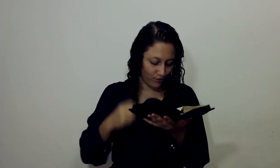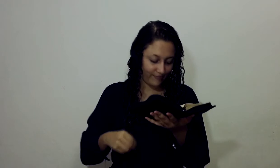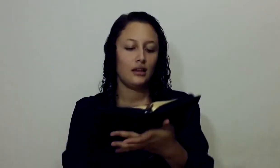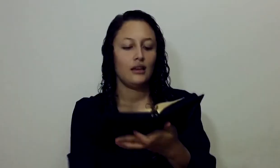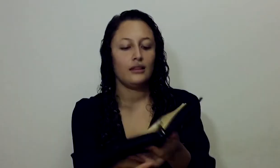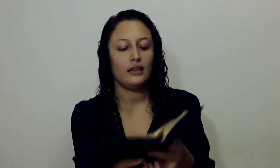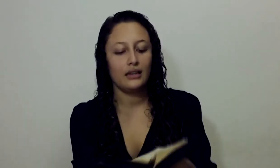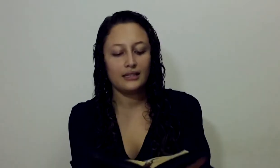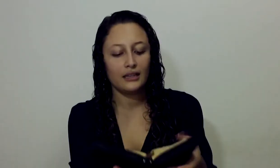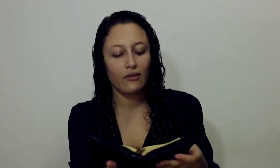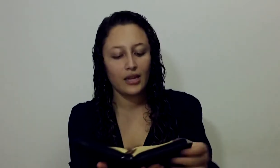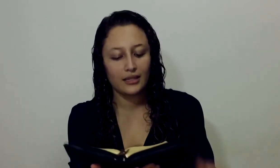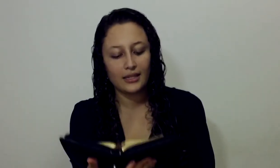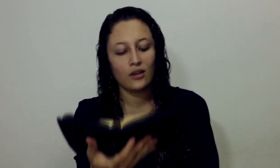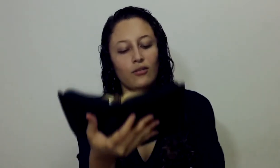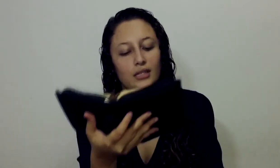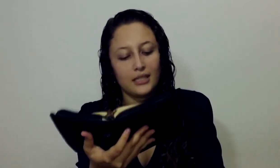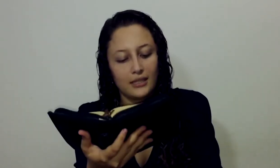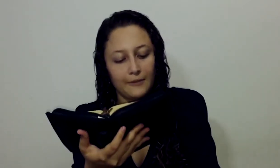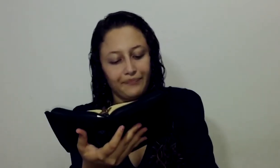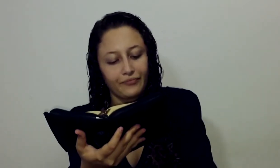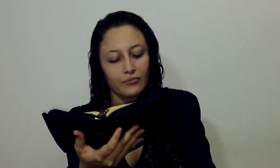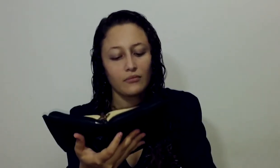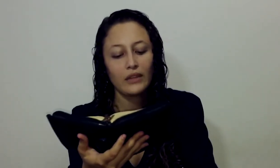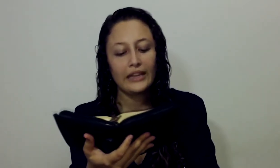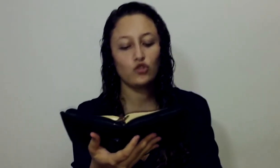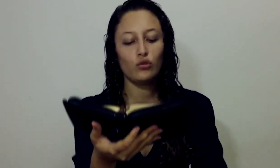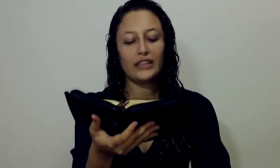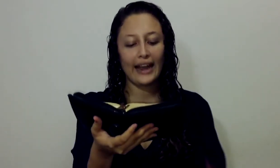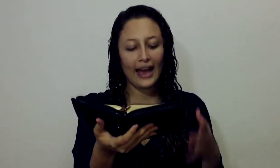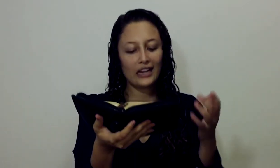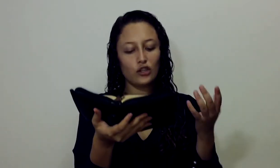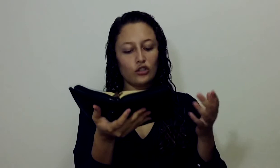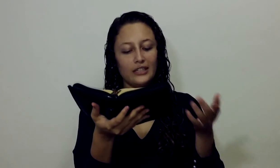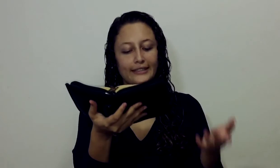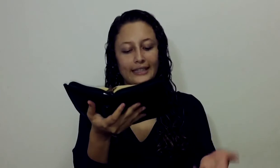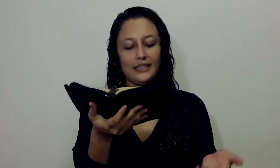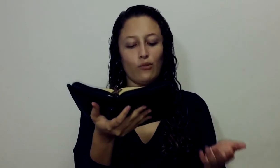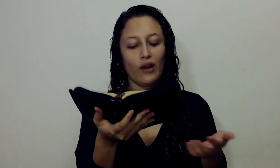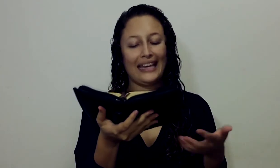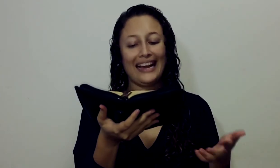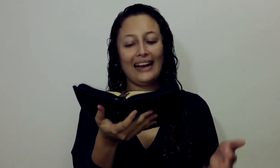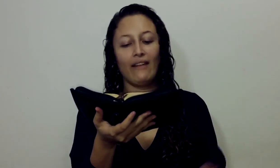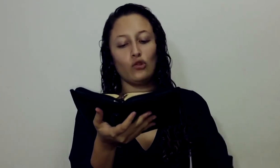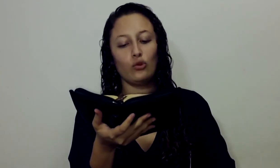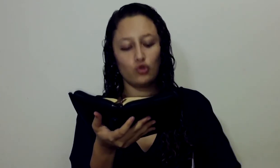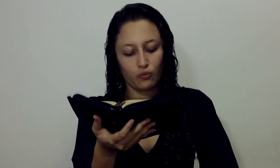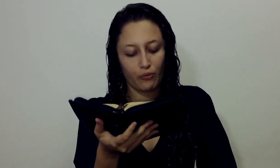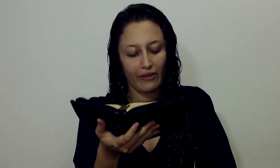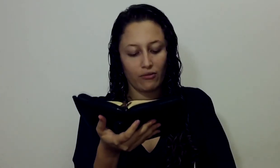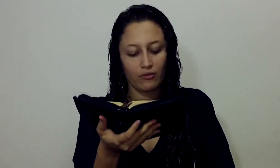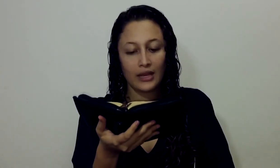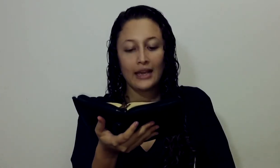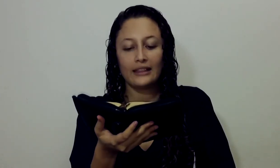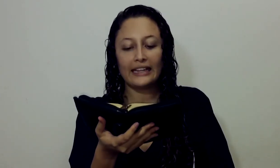Veinticinco Daniel siete Veinticinco Dice así Insultará al Dios Altísimo E irá acabando Con